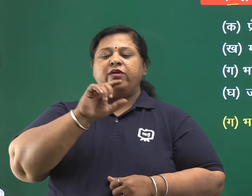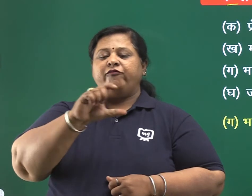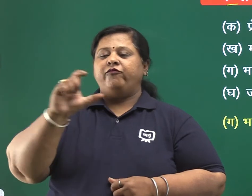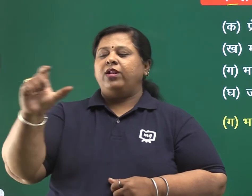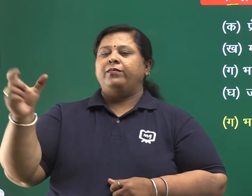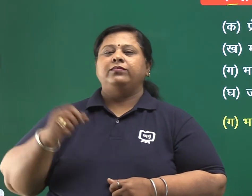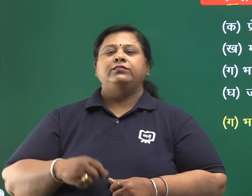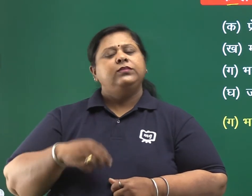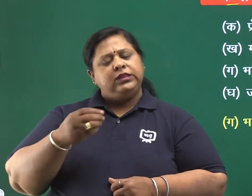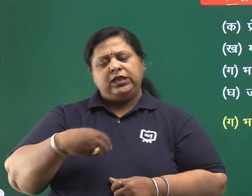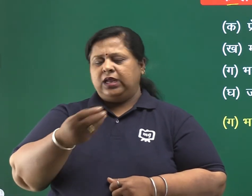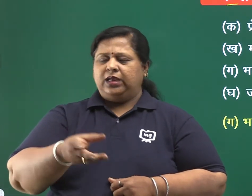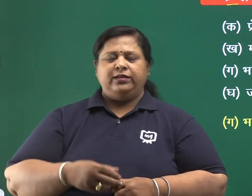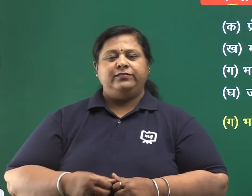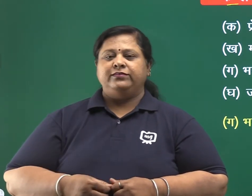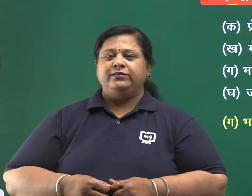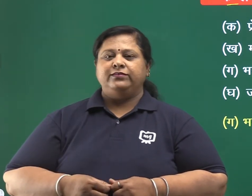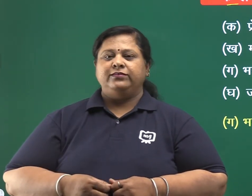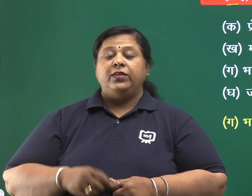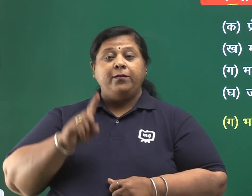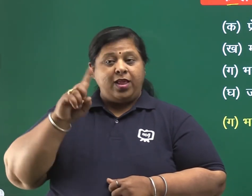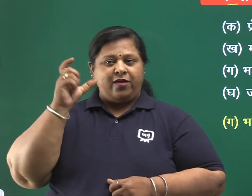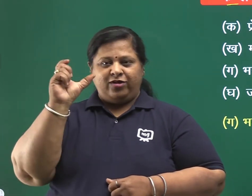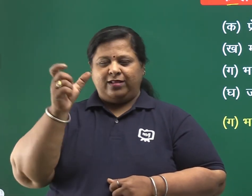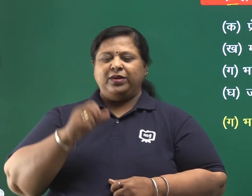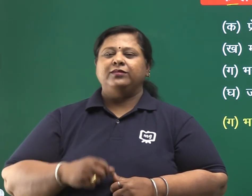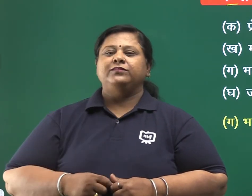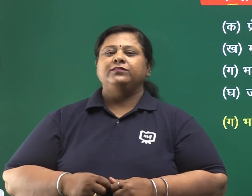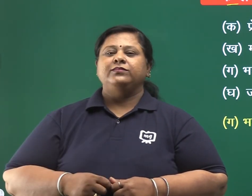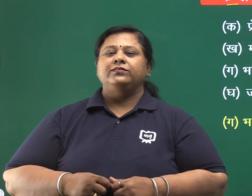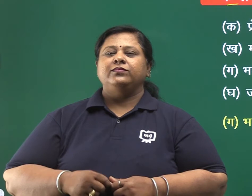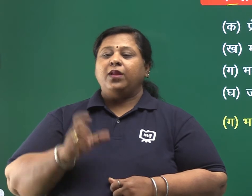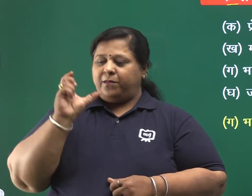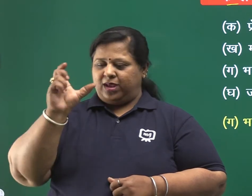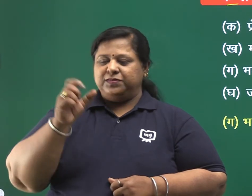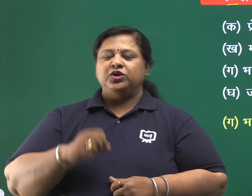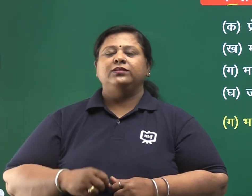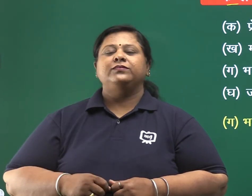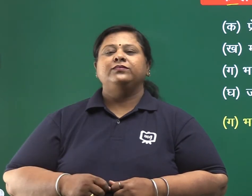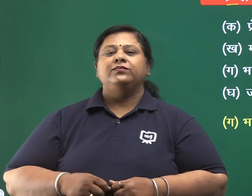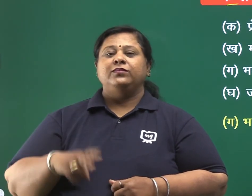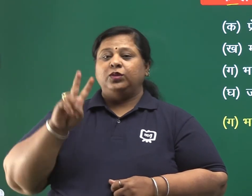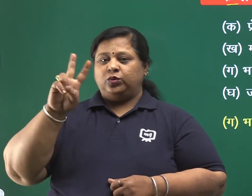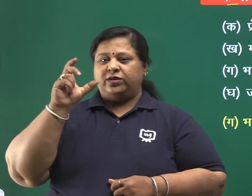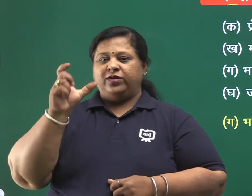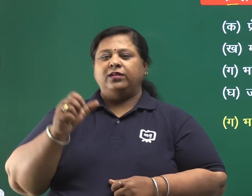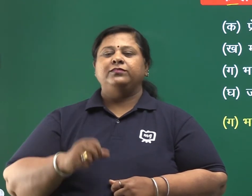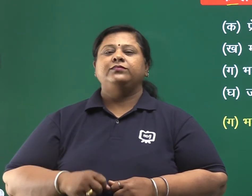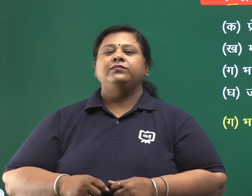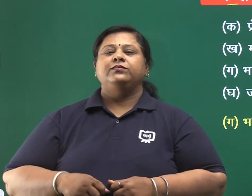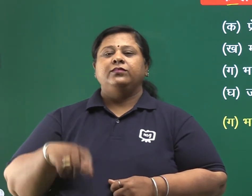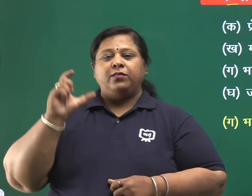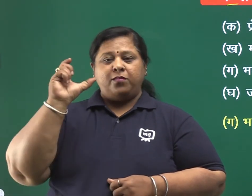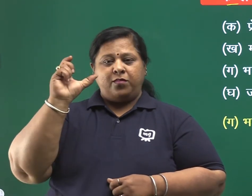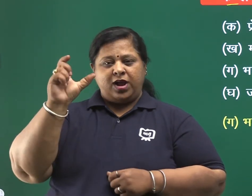विकल्प दिए गए हैं। पहला विकल्प है प्रेमचंद, दूसरा